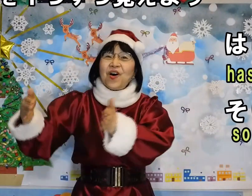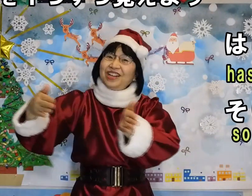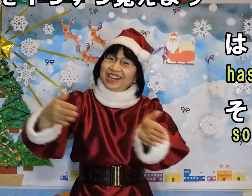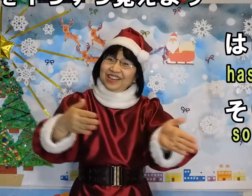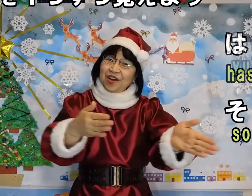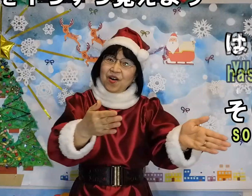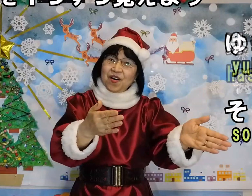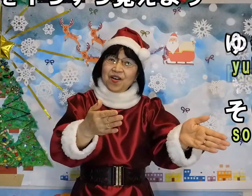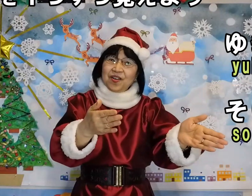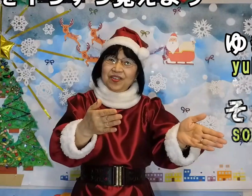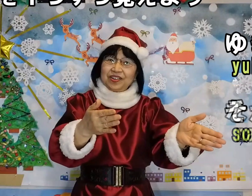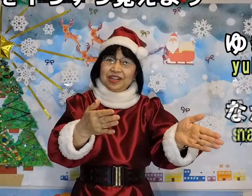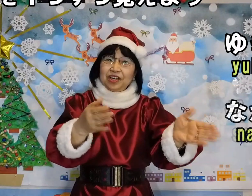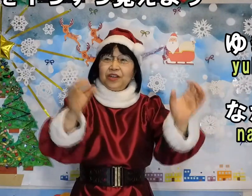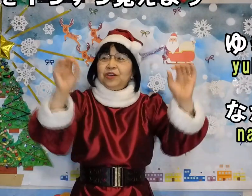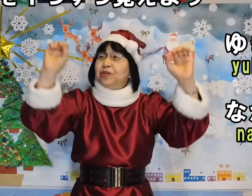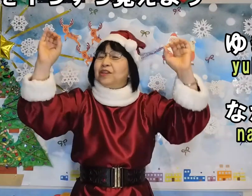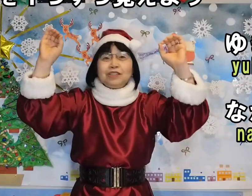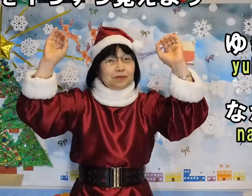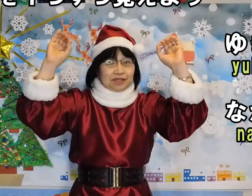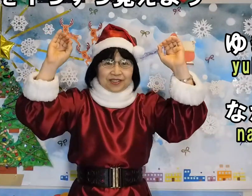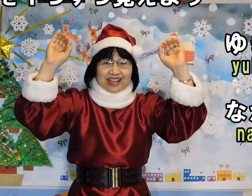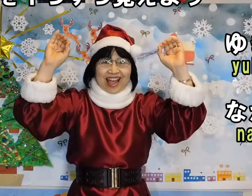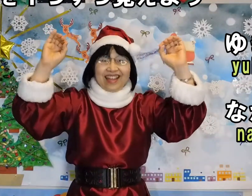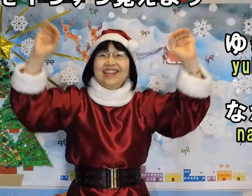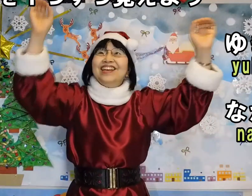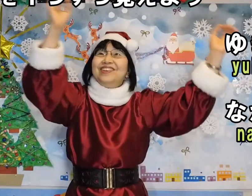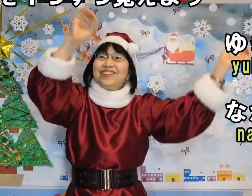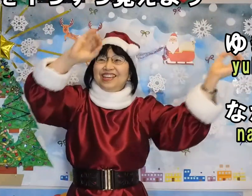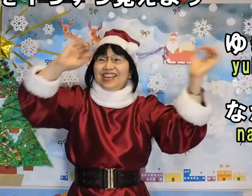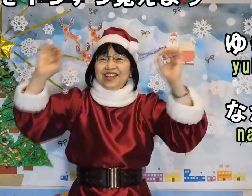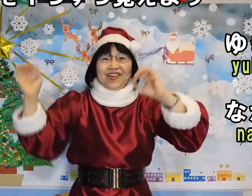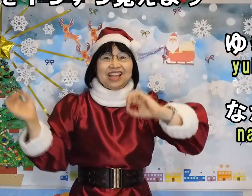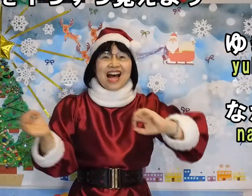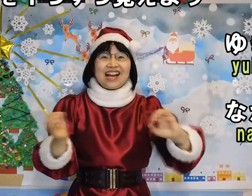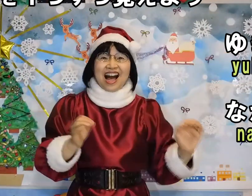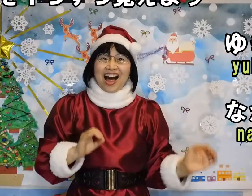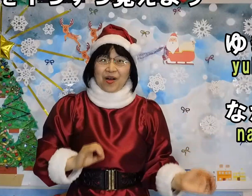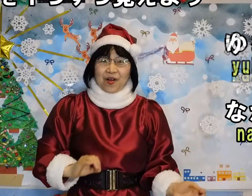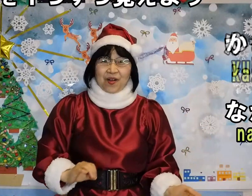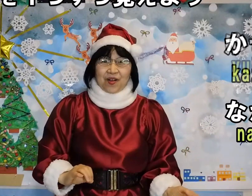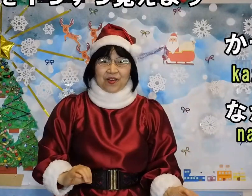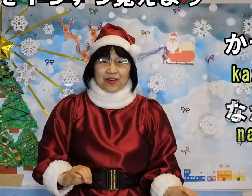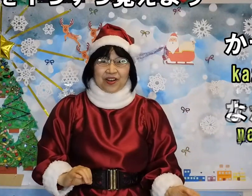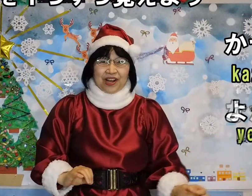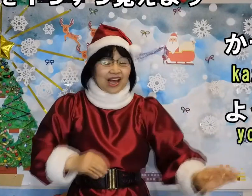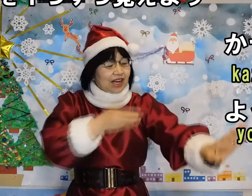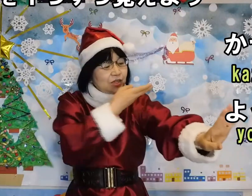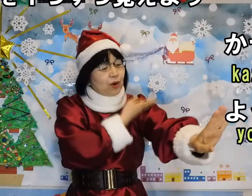リよ、雪の粒を作って、雪の中を、風はふ